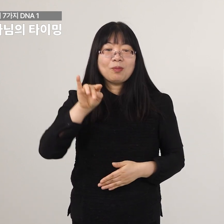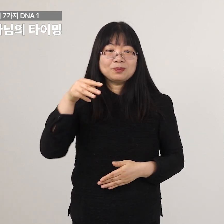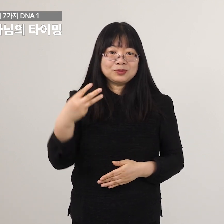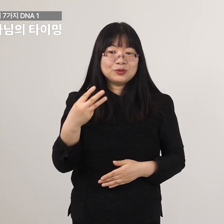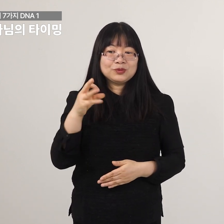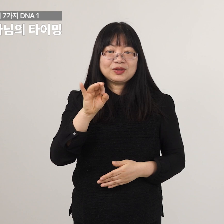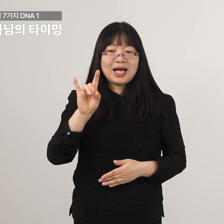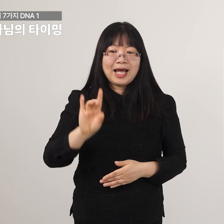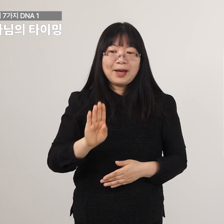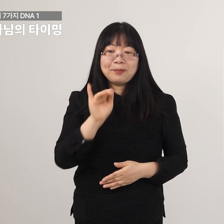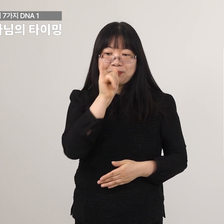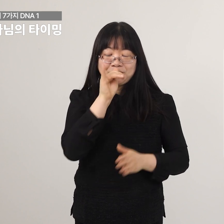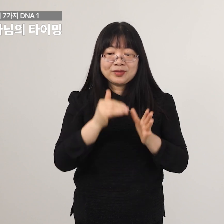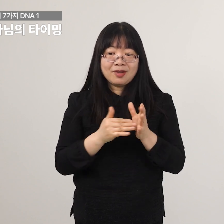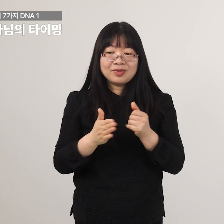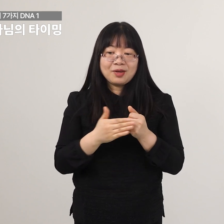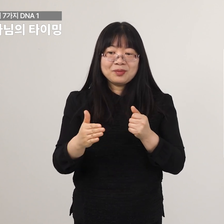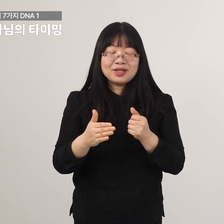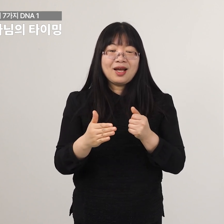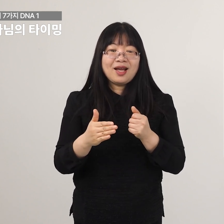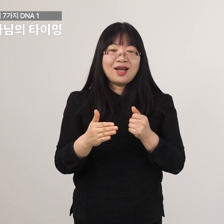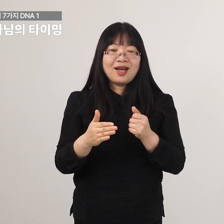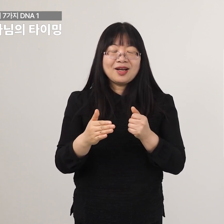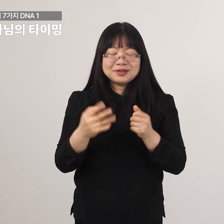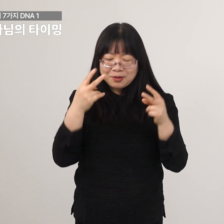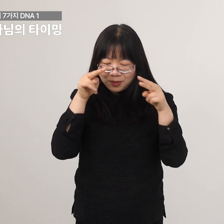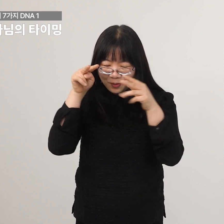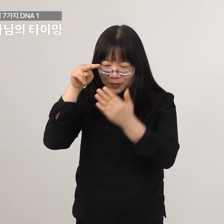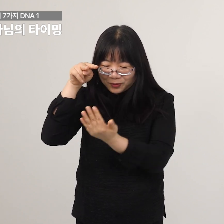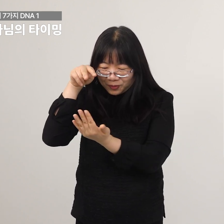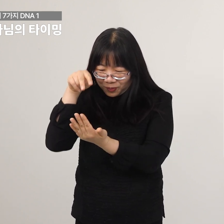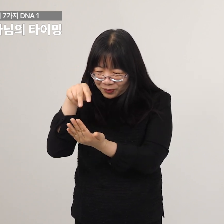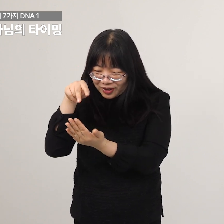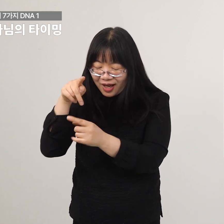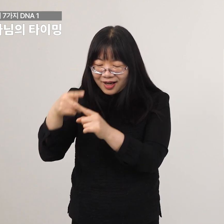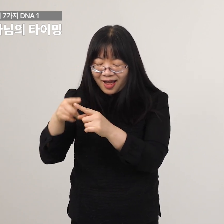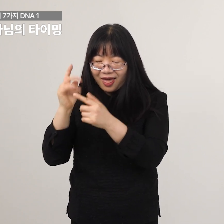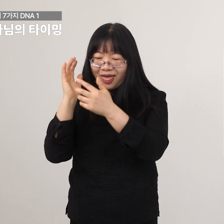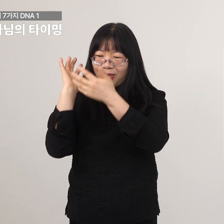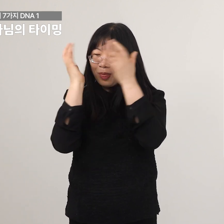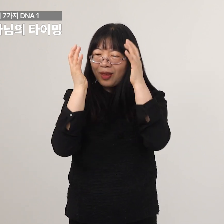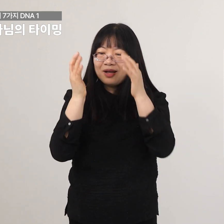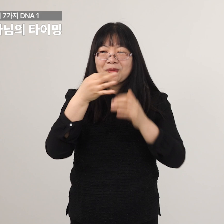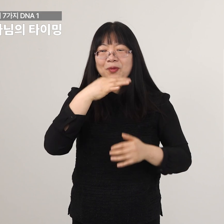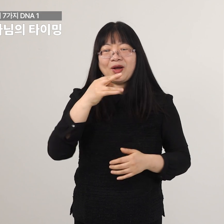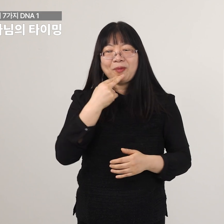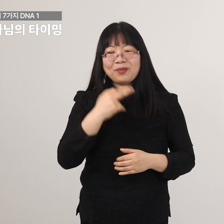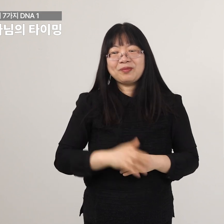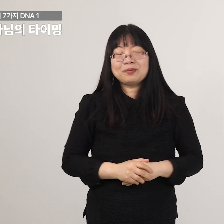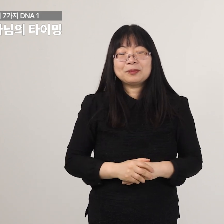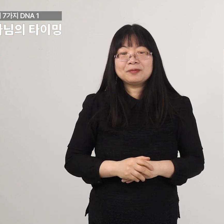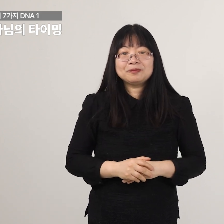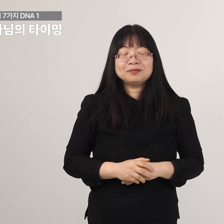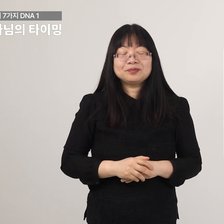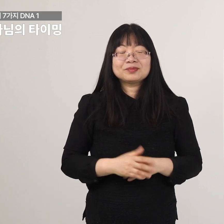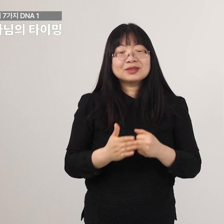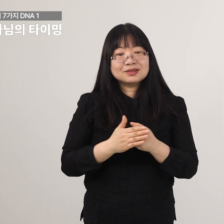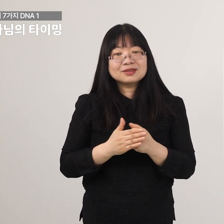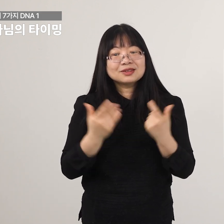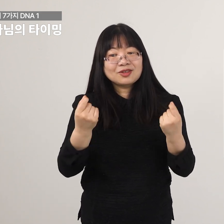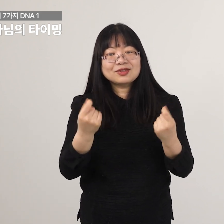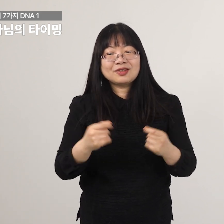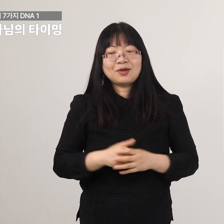있더라고요. 근데 그거 들여다보다 또 산만해져요. 그것도 별 효과가 없습니다.